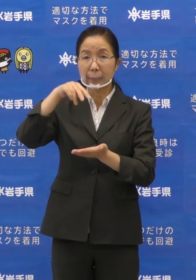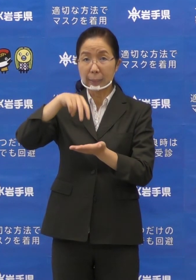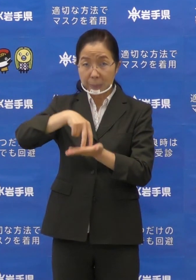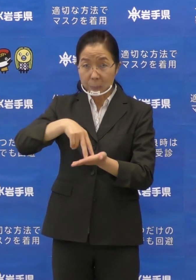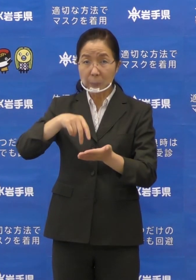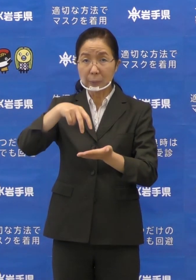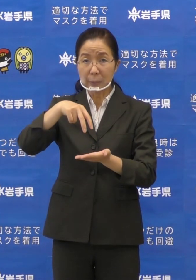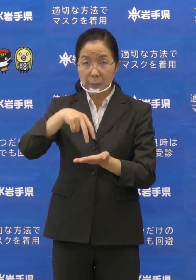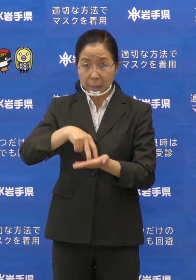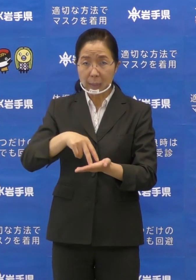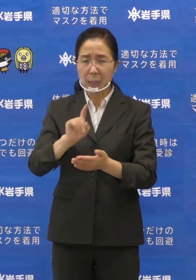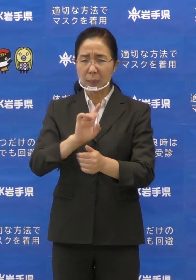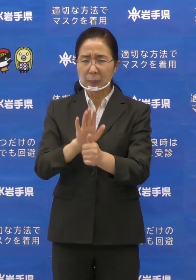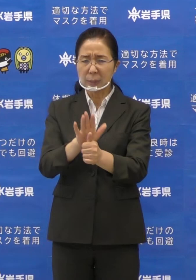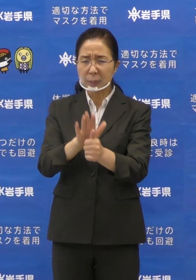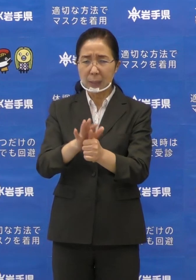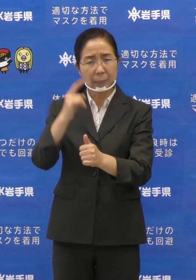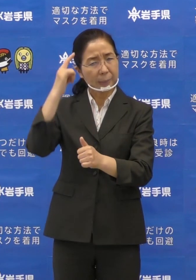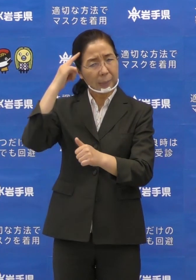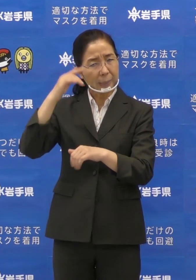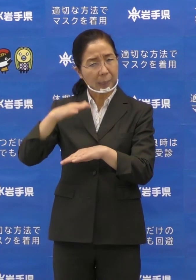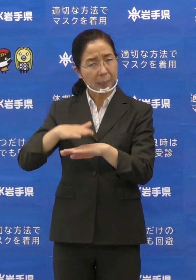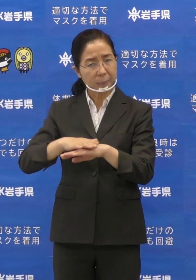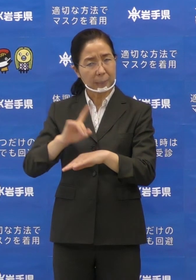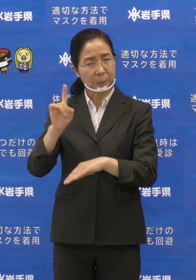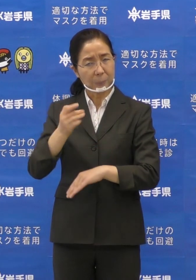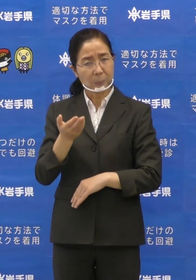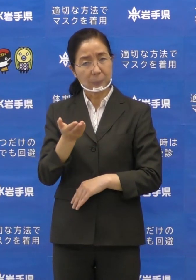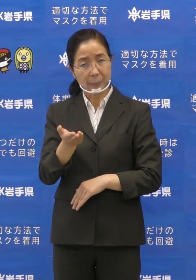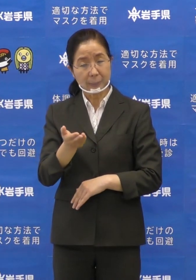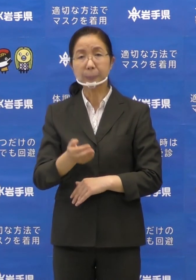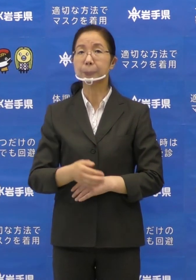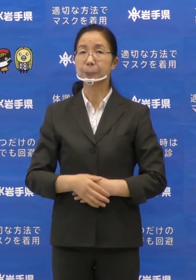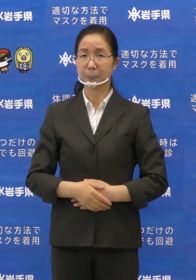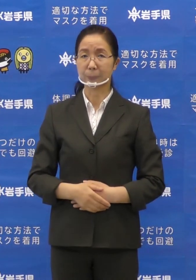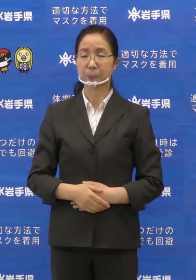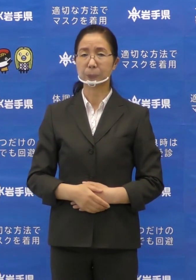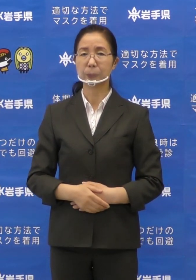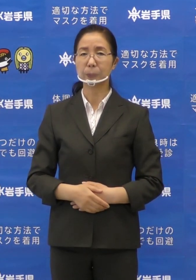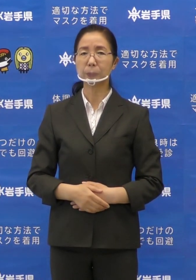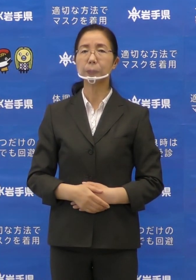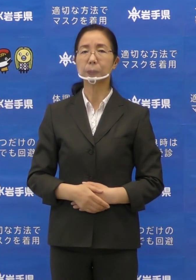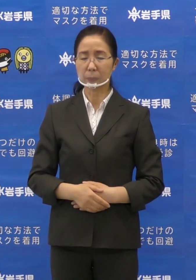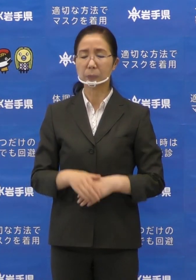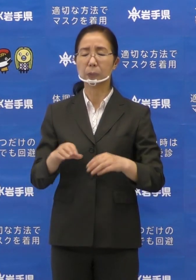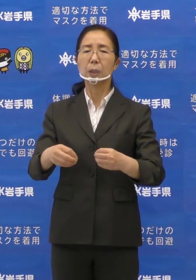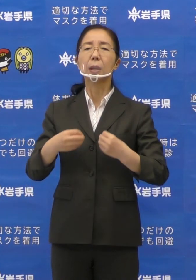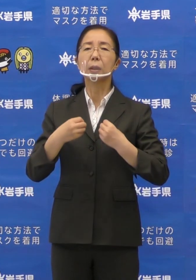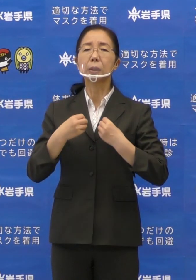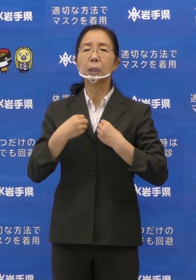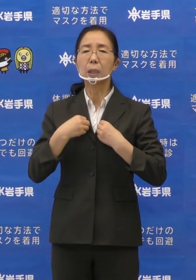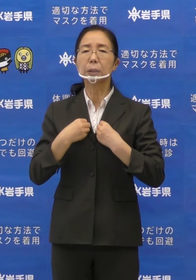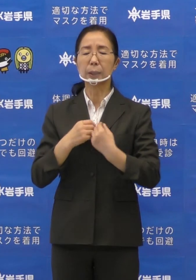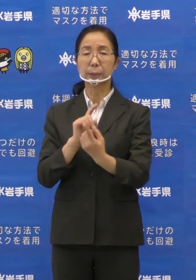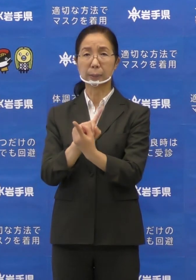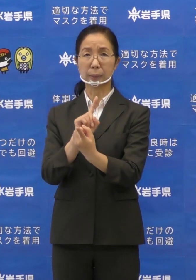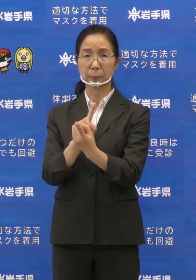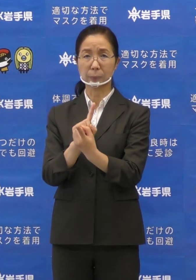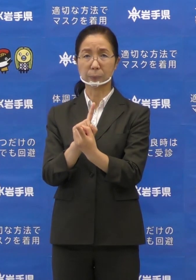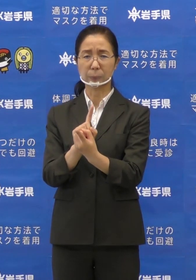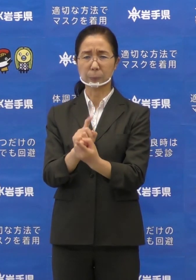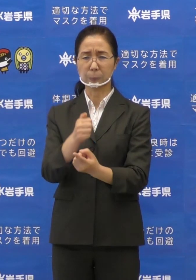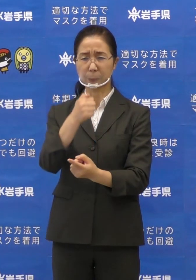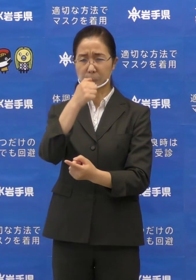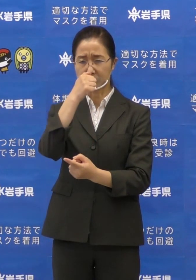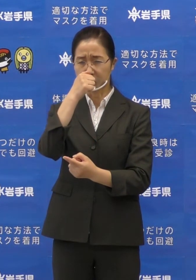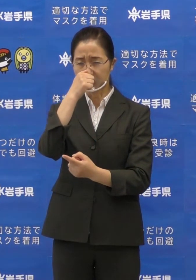していくのか、知事のお考えを教えてください。 感染対策を強化することで飲食